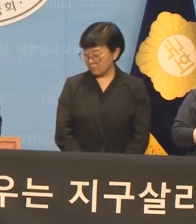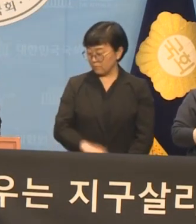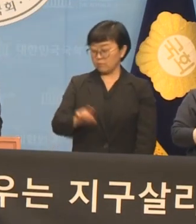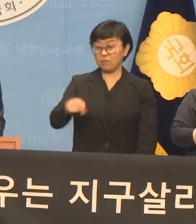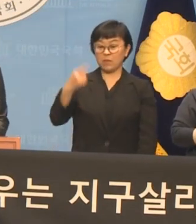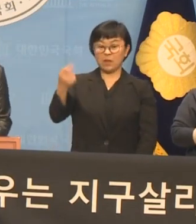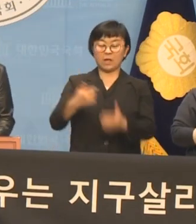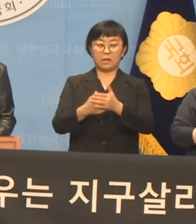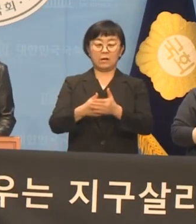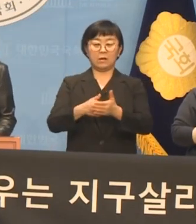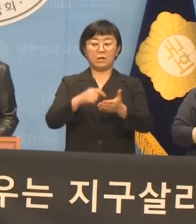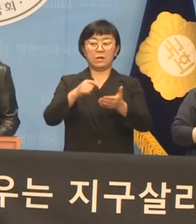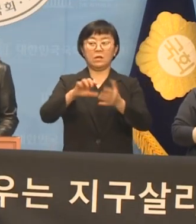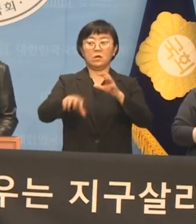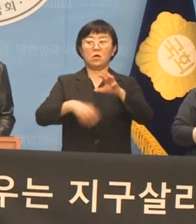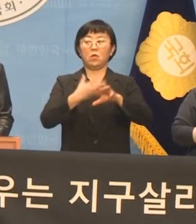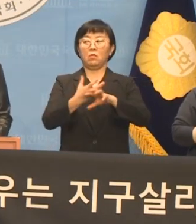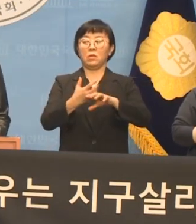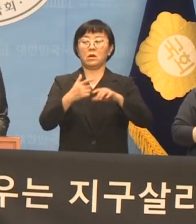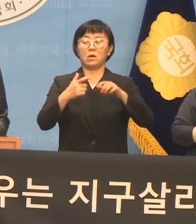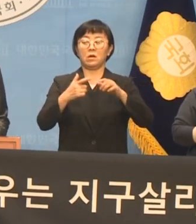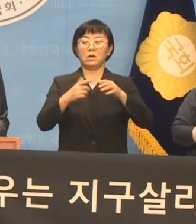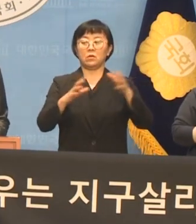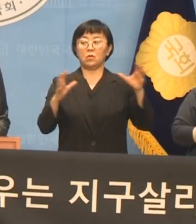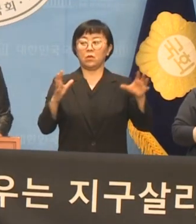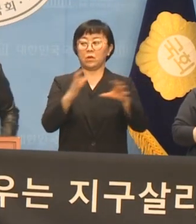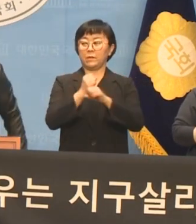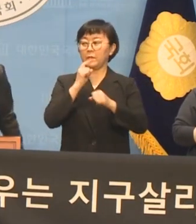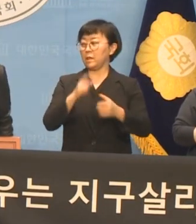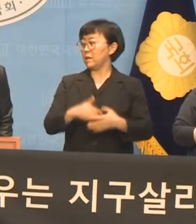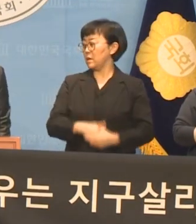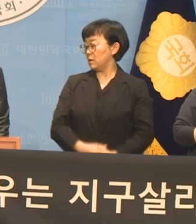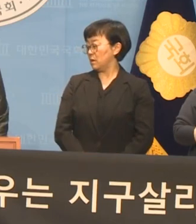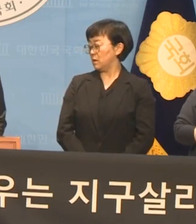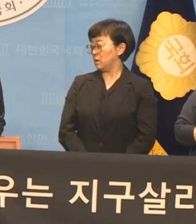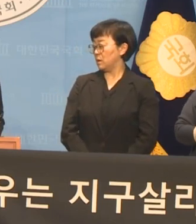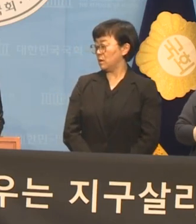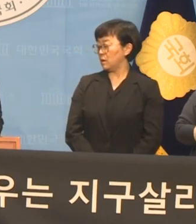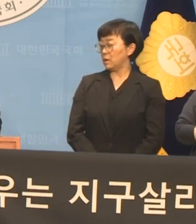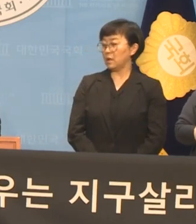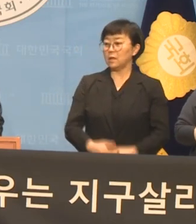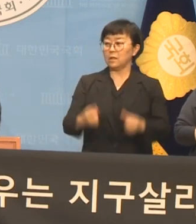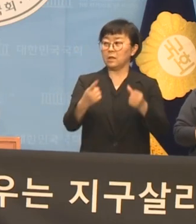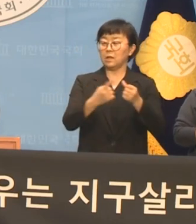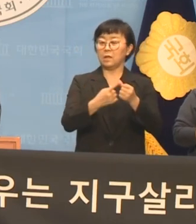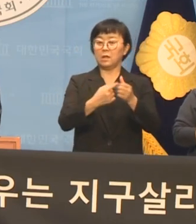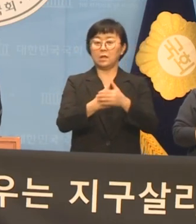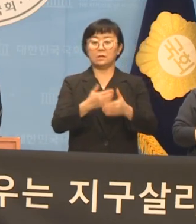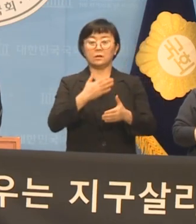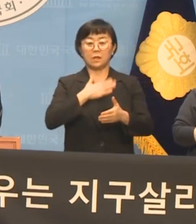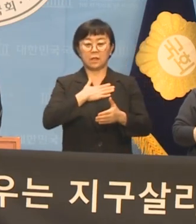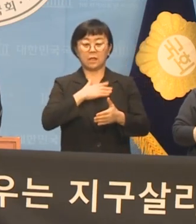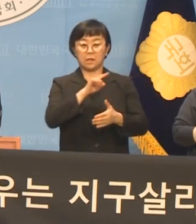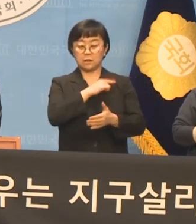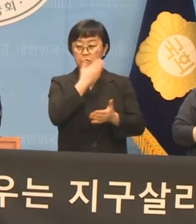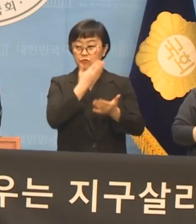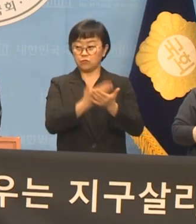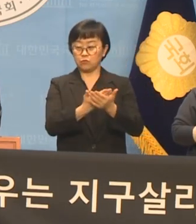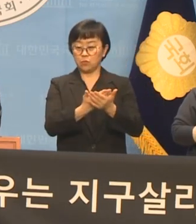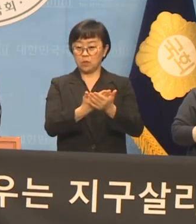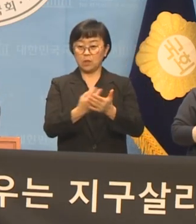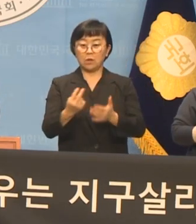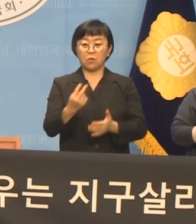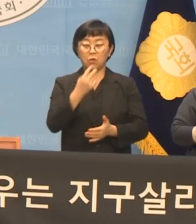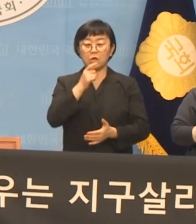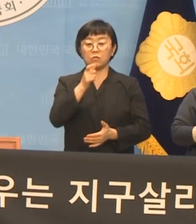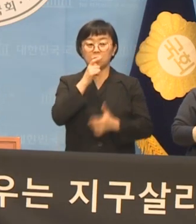다음은 생태보상 혁명을 요약하겠습니다. 첫 번째, 나에게 가장 소중한 물, 공기